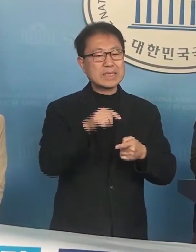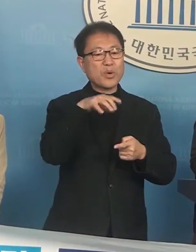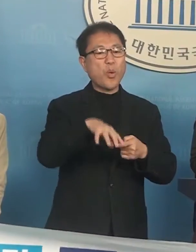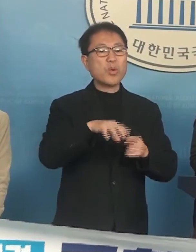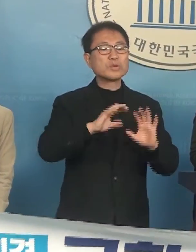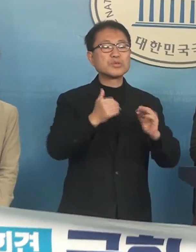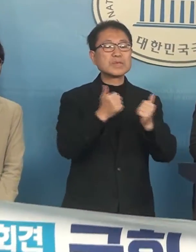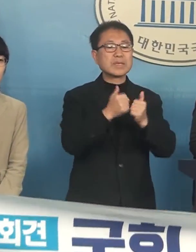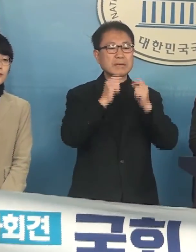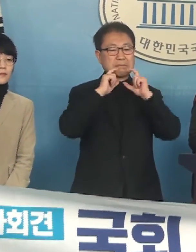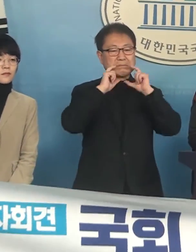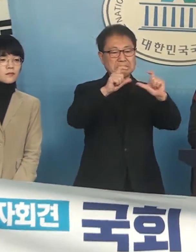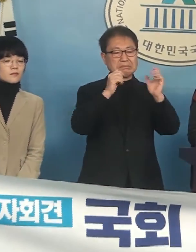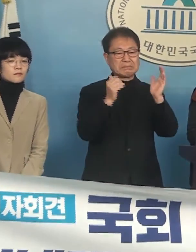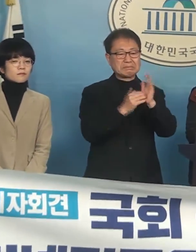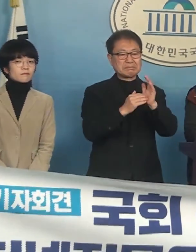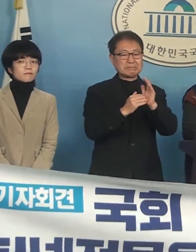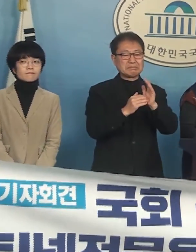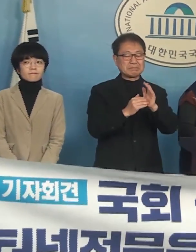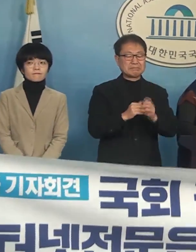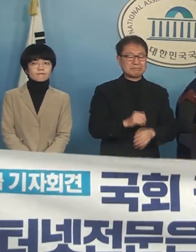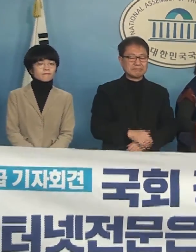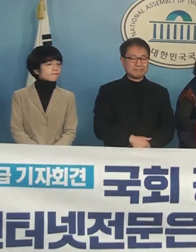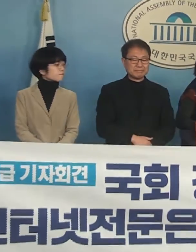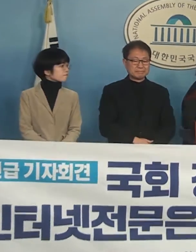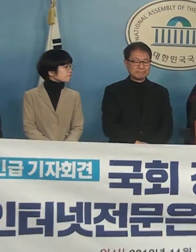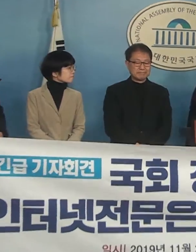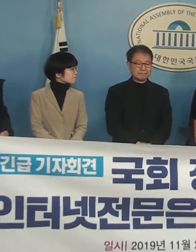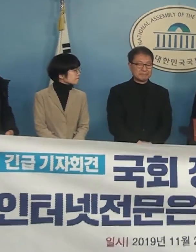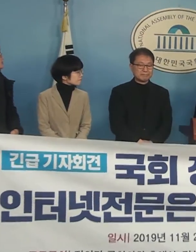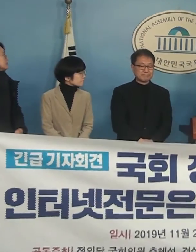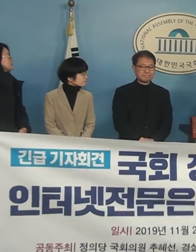곧 국회에서 엄중히 경고합니다. 이상입니다.